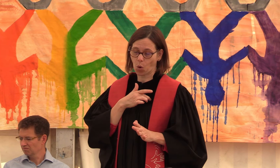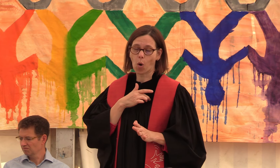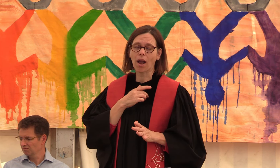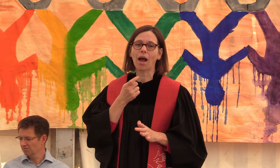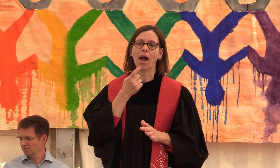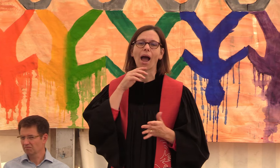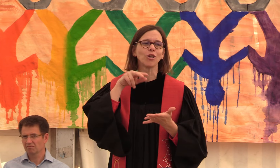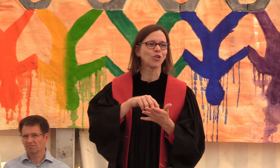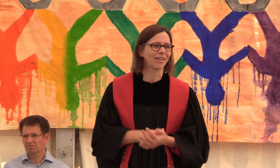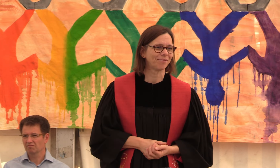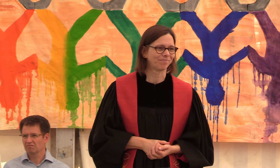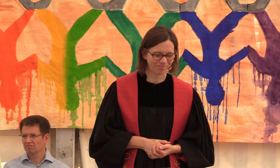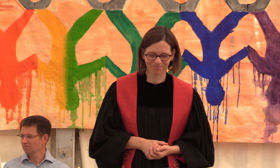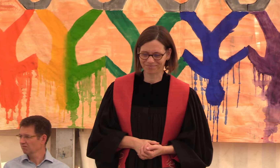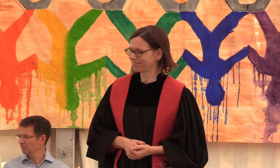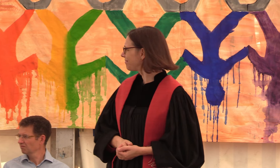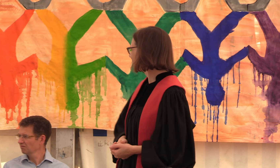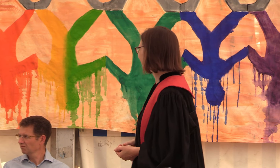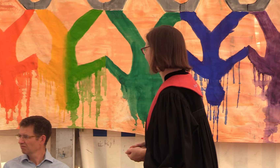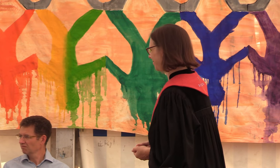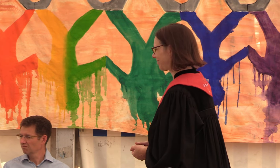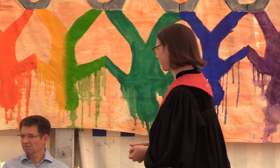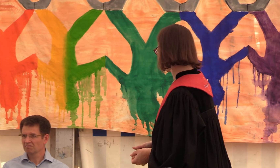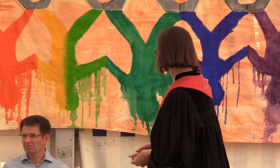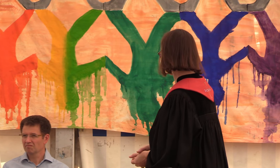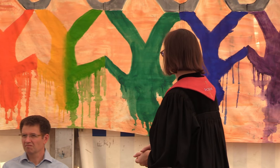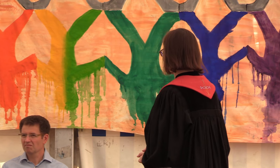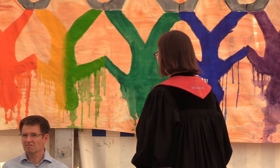dem Behindertenseelsorger aus Eichstätt.